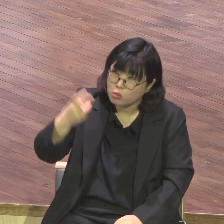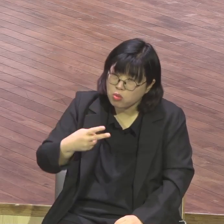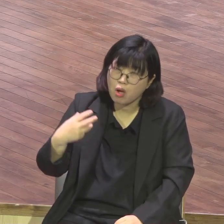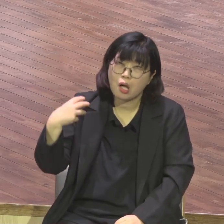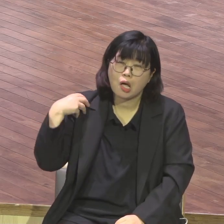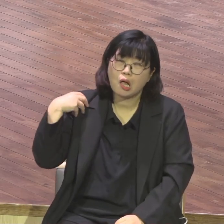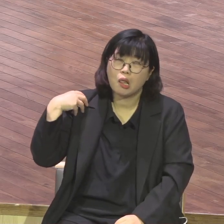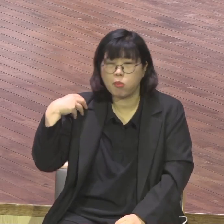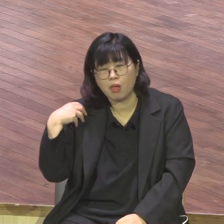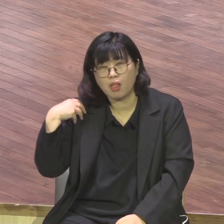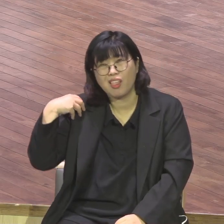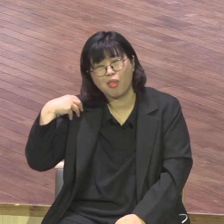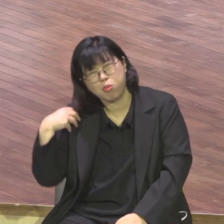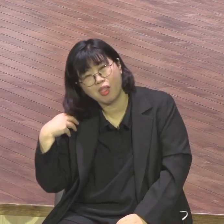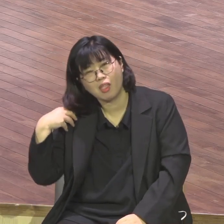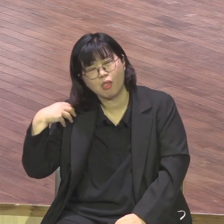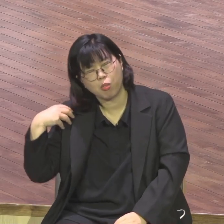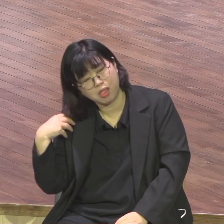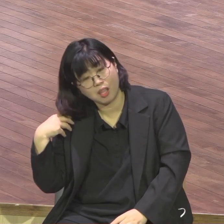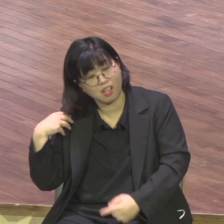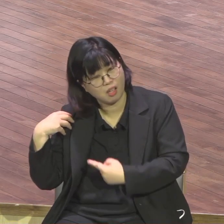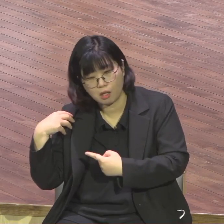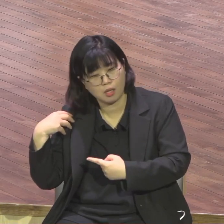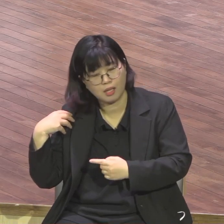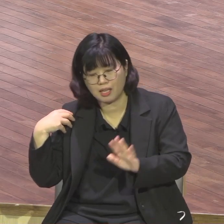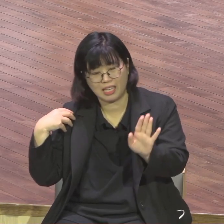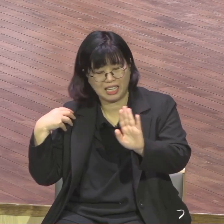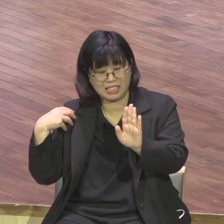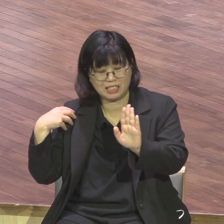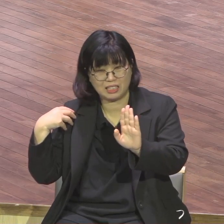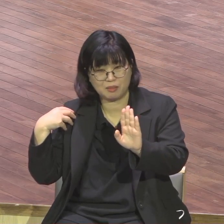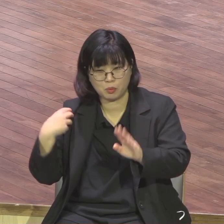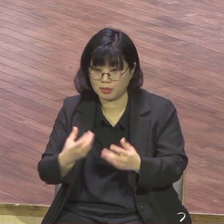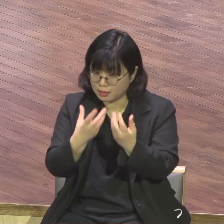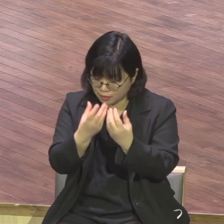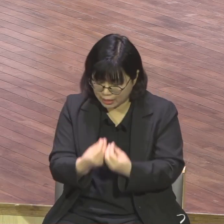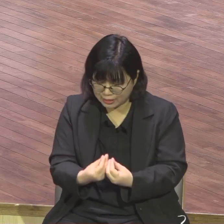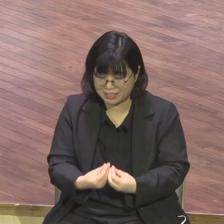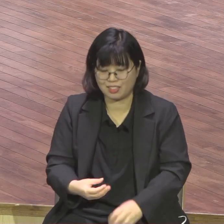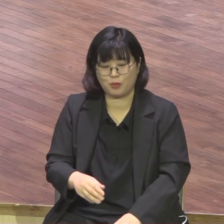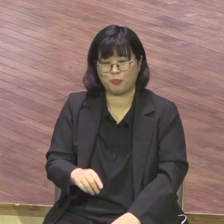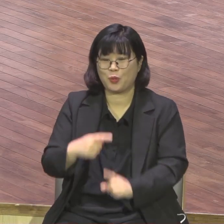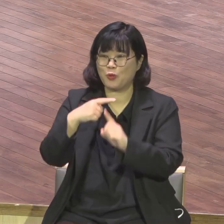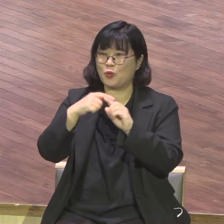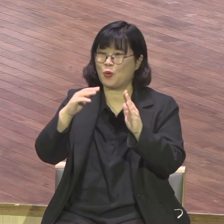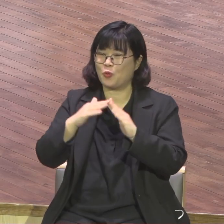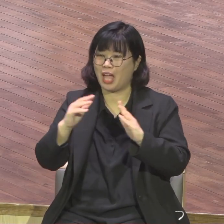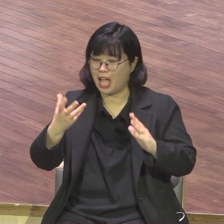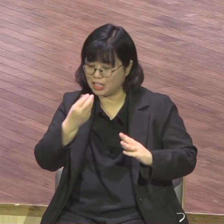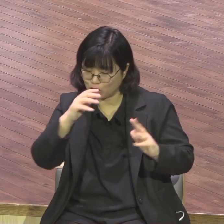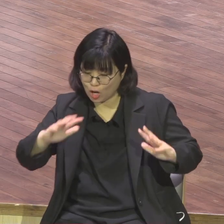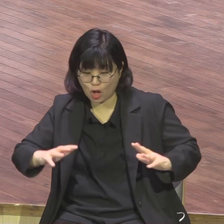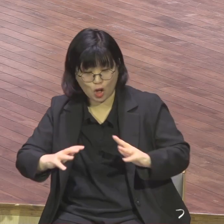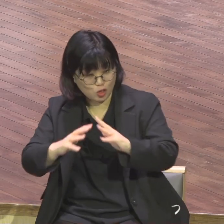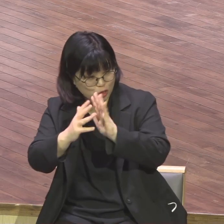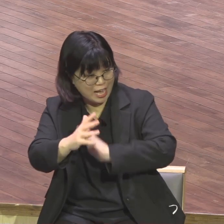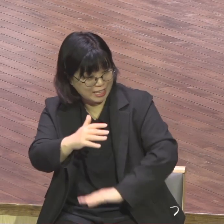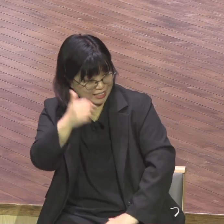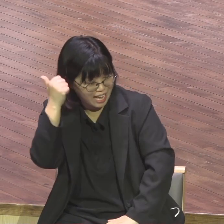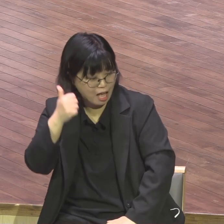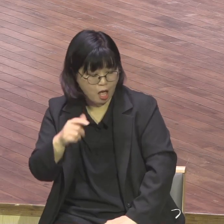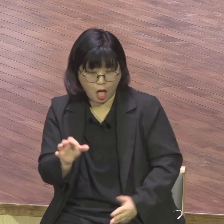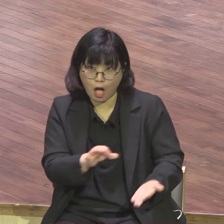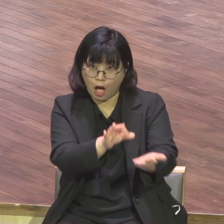부담됩니다. 교회가 무슨 뭐 건축을 한다, 헌금을 하자. 하나님이 돈이 없어가지고 우리